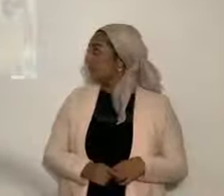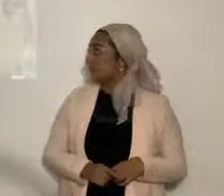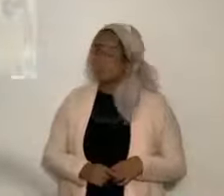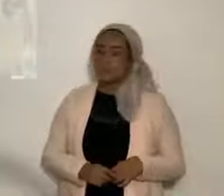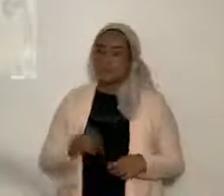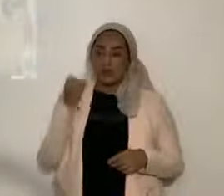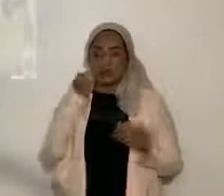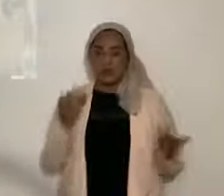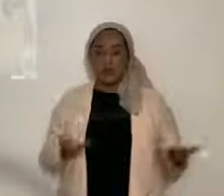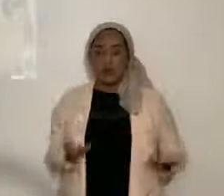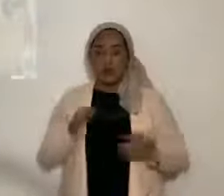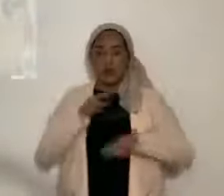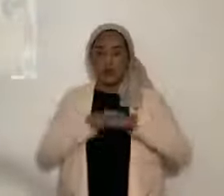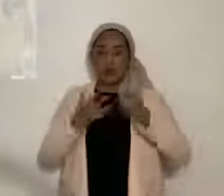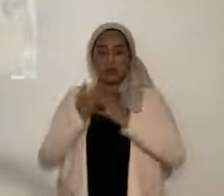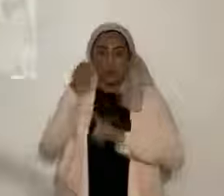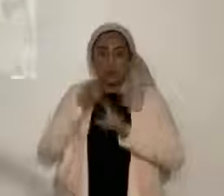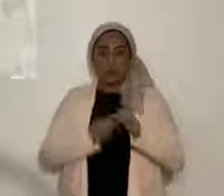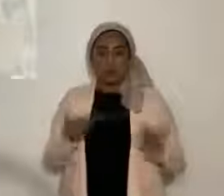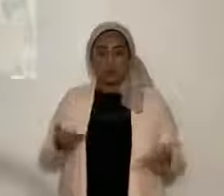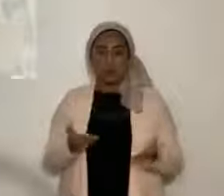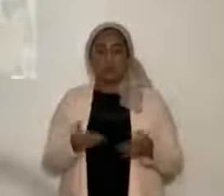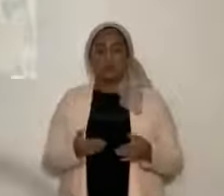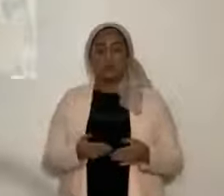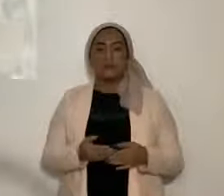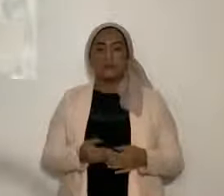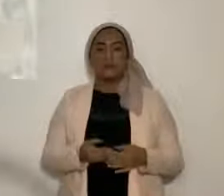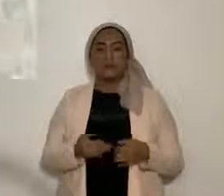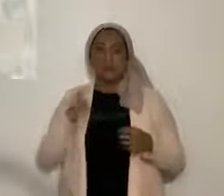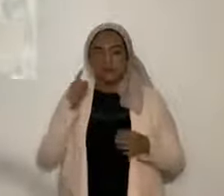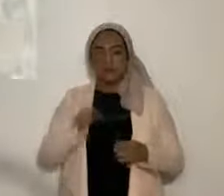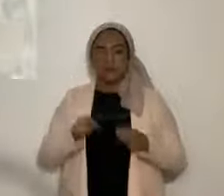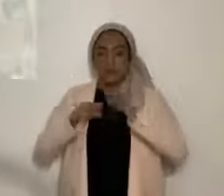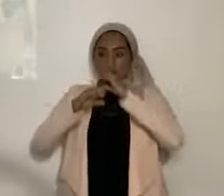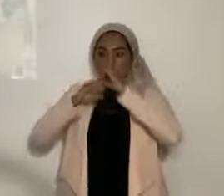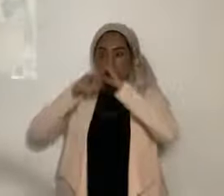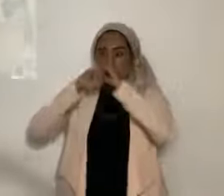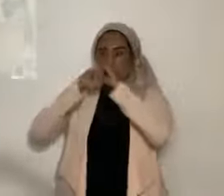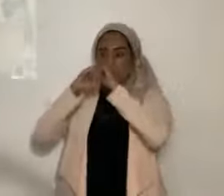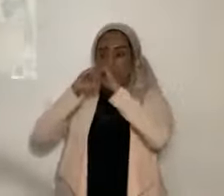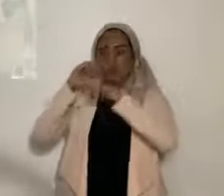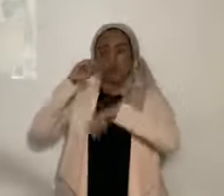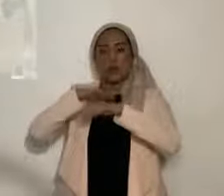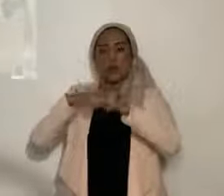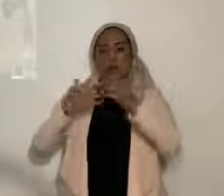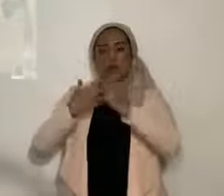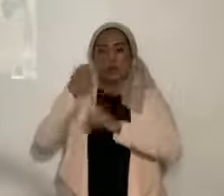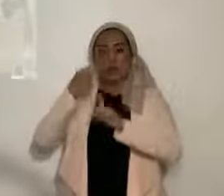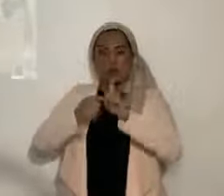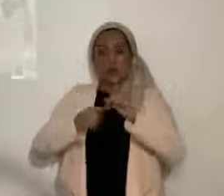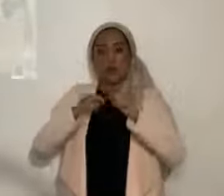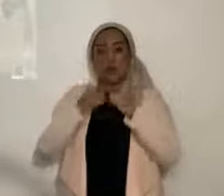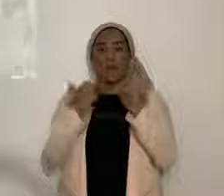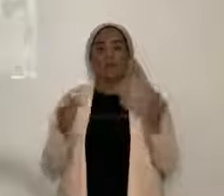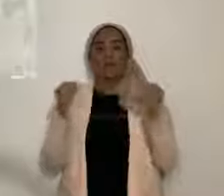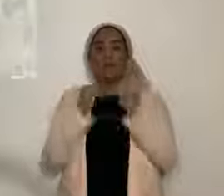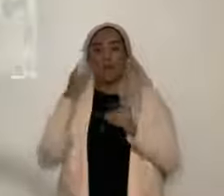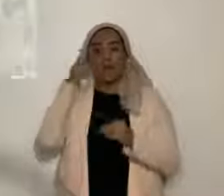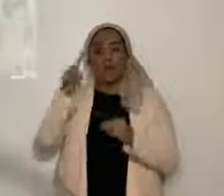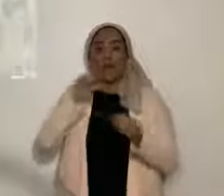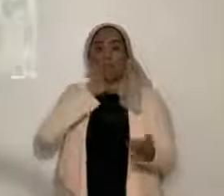Si aquí en Rosh Hodesh se toca, aquí está explicado que tenemos que tocar la trompeta, se toca en un Rosh Hodesh, cuanto más para la